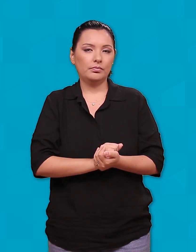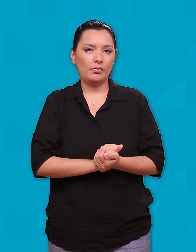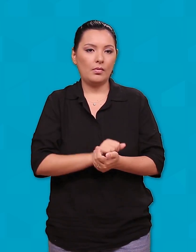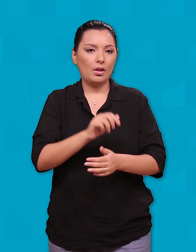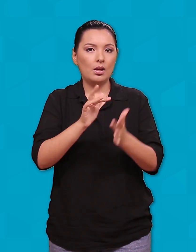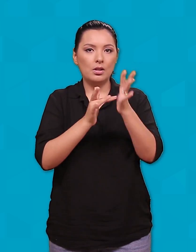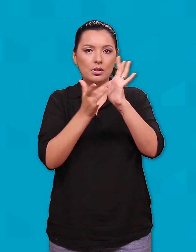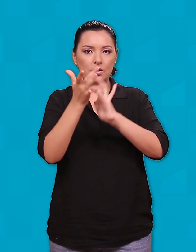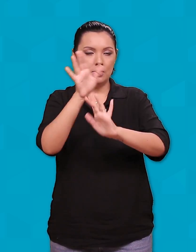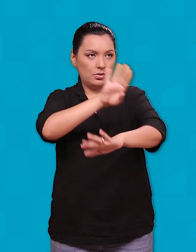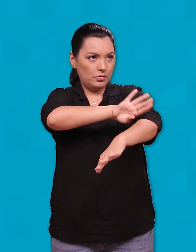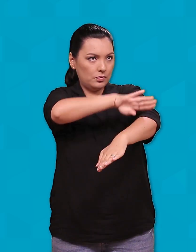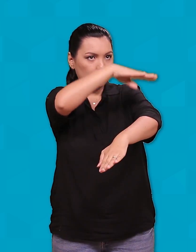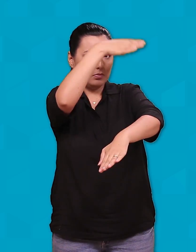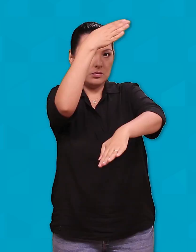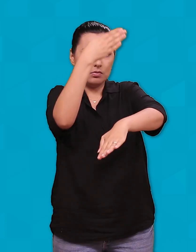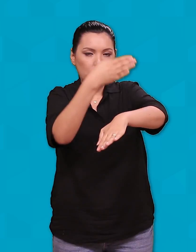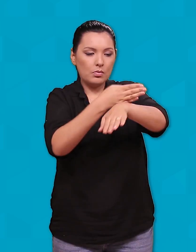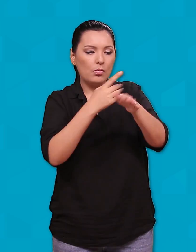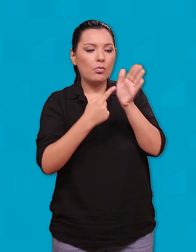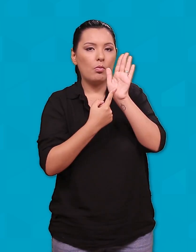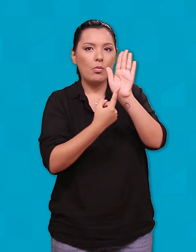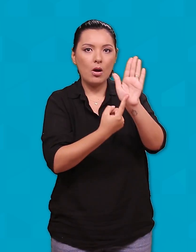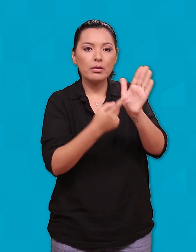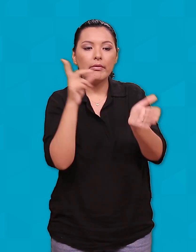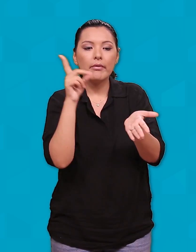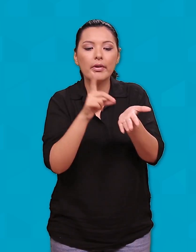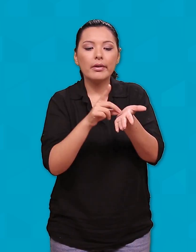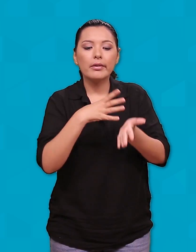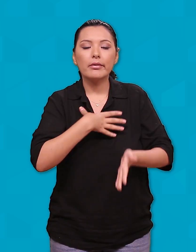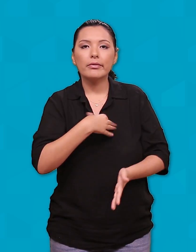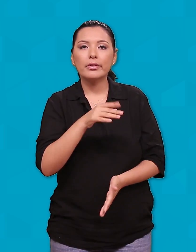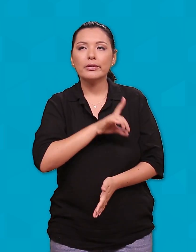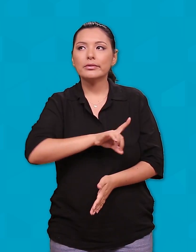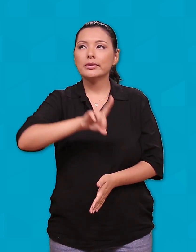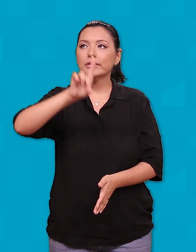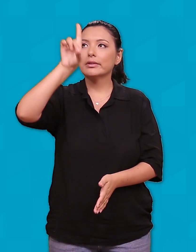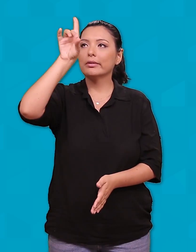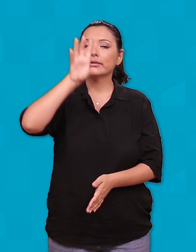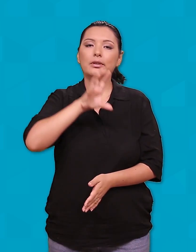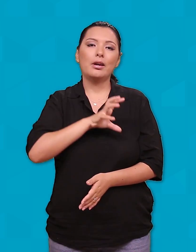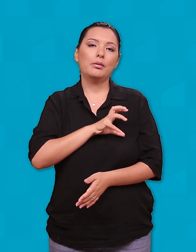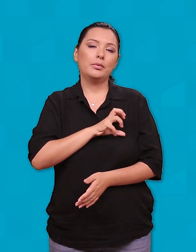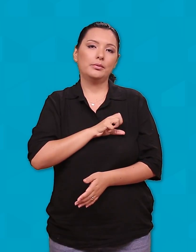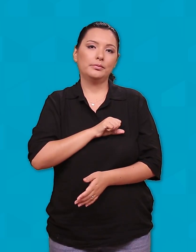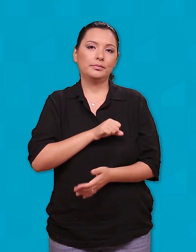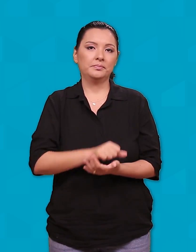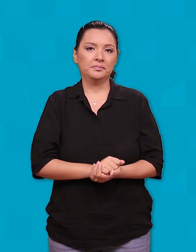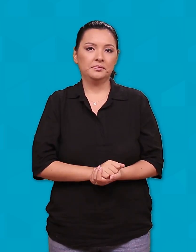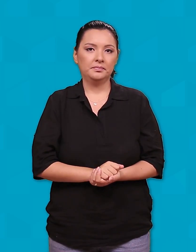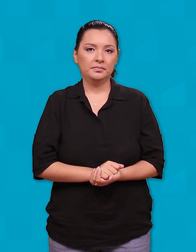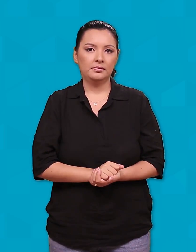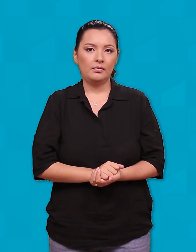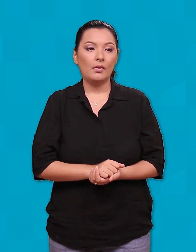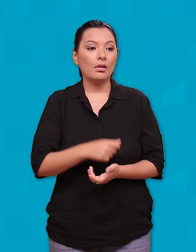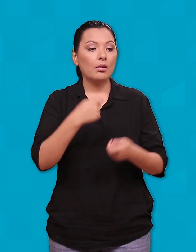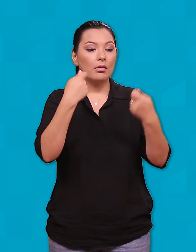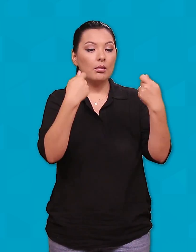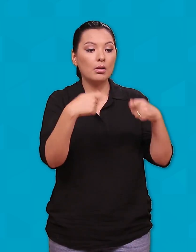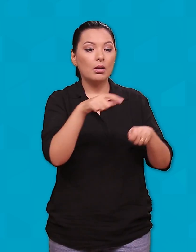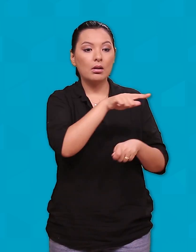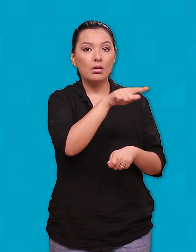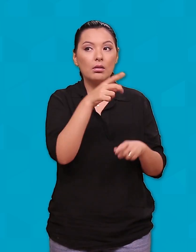Monte Tabor revela o seu lado divino e de Filho amado de Deus, o qual deveria ser